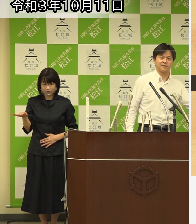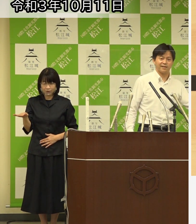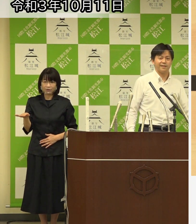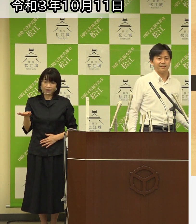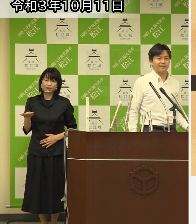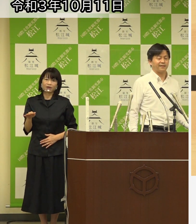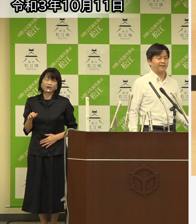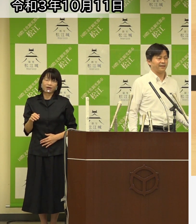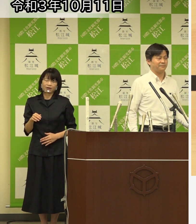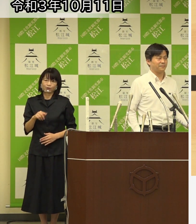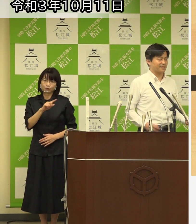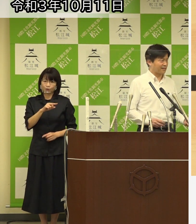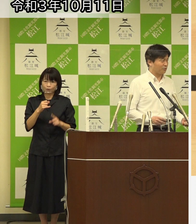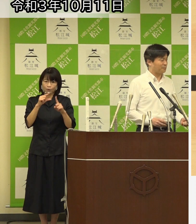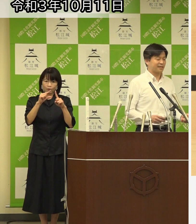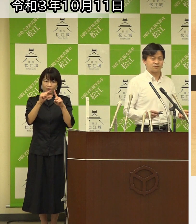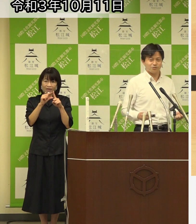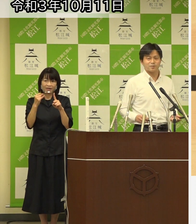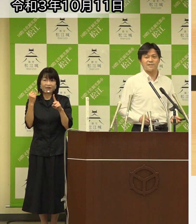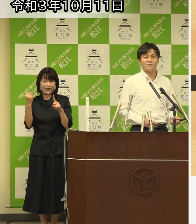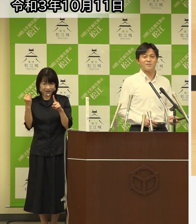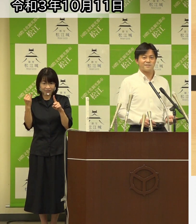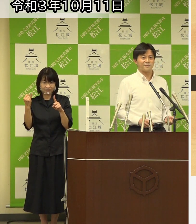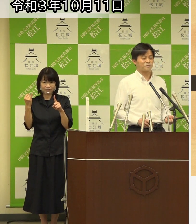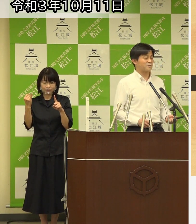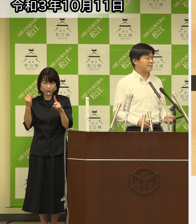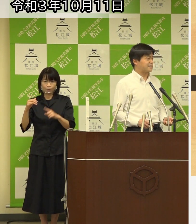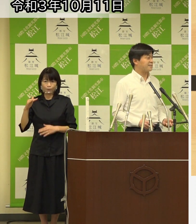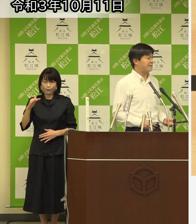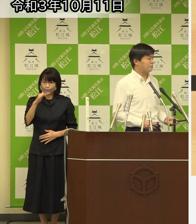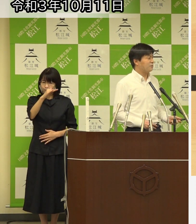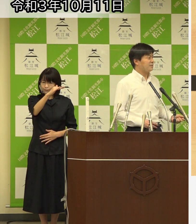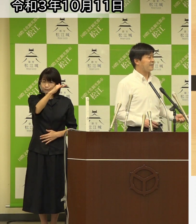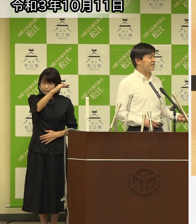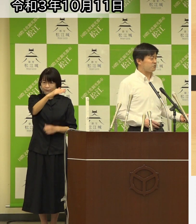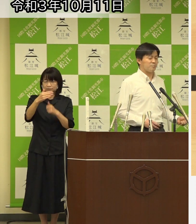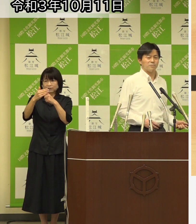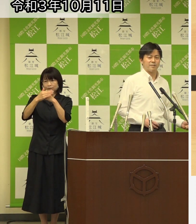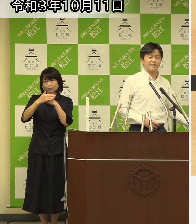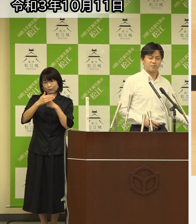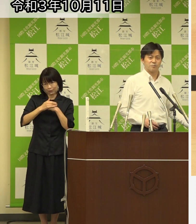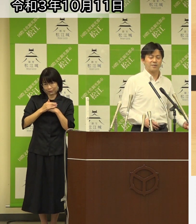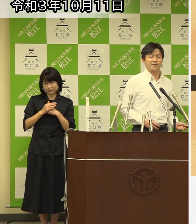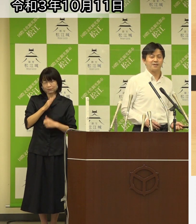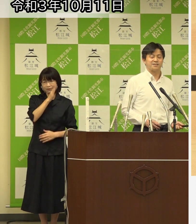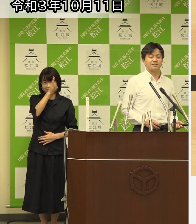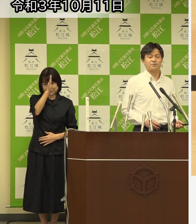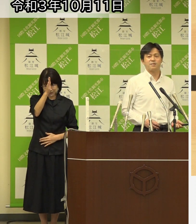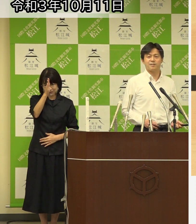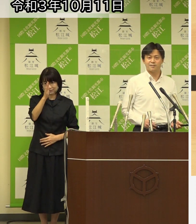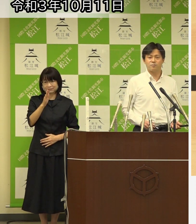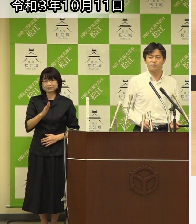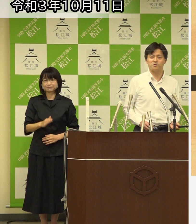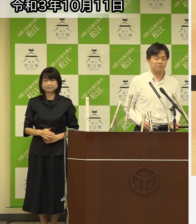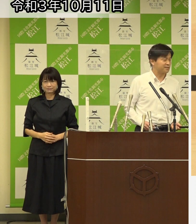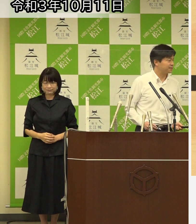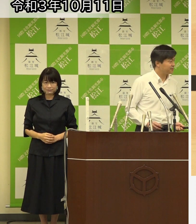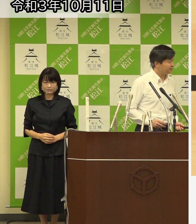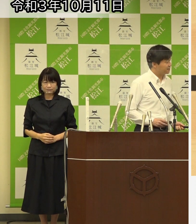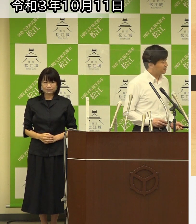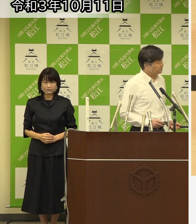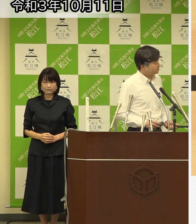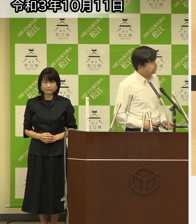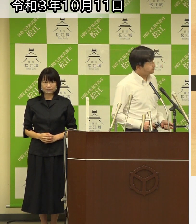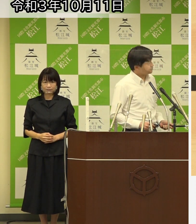ただきまして、皆さんのまた次の世代のですね子育て世代の役にも立つようなシステムになればいいなと思っております